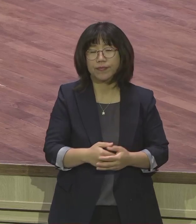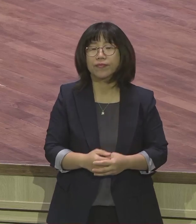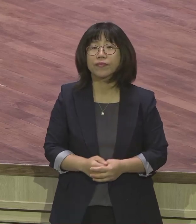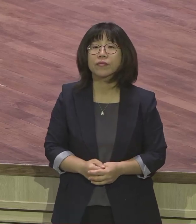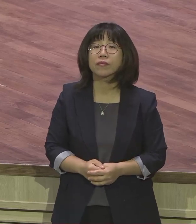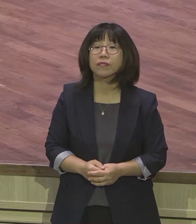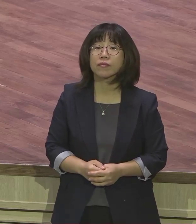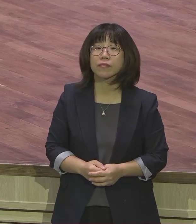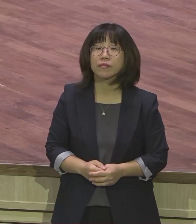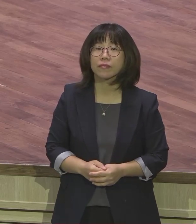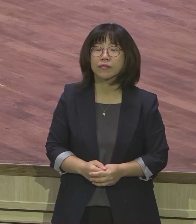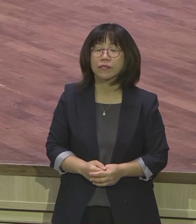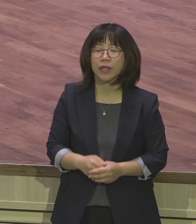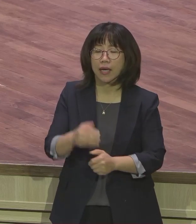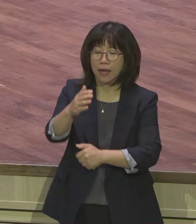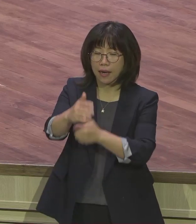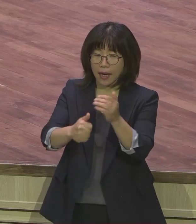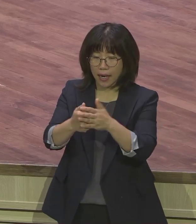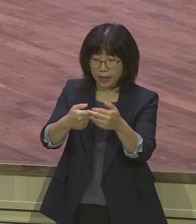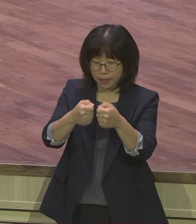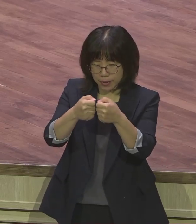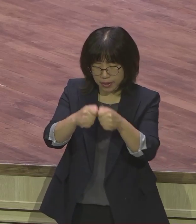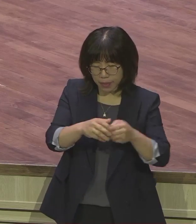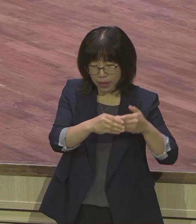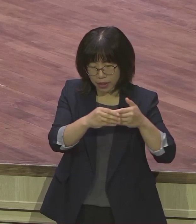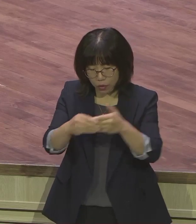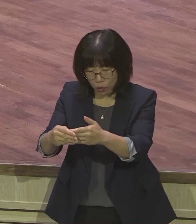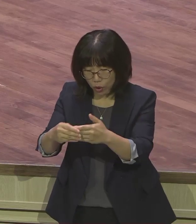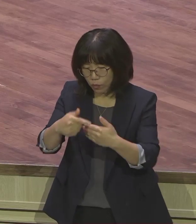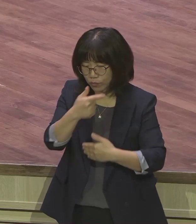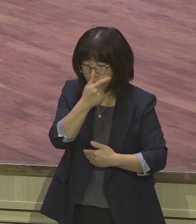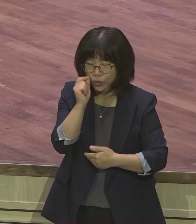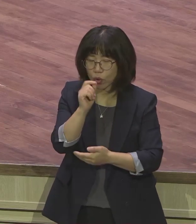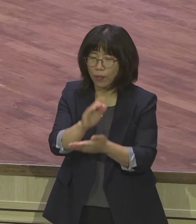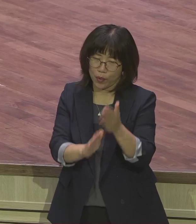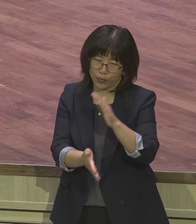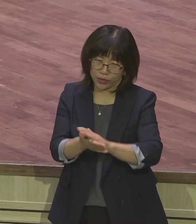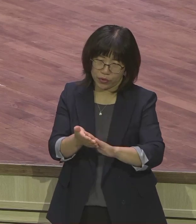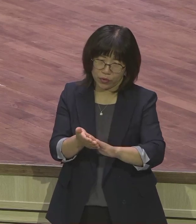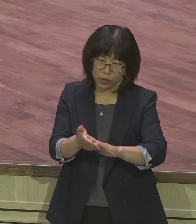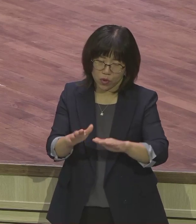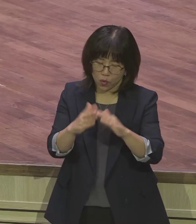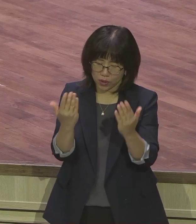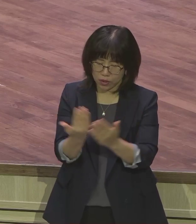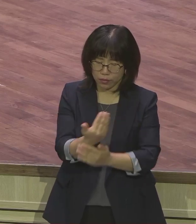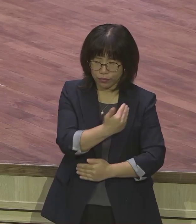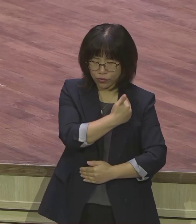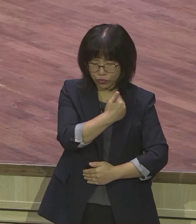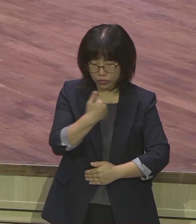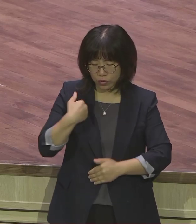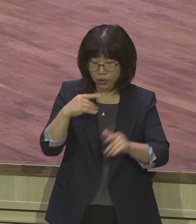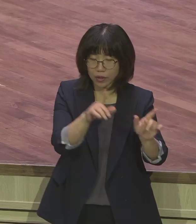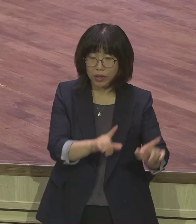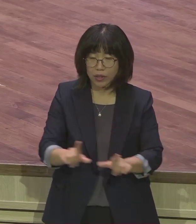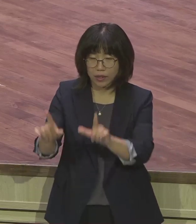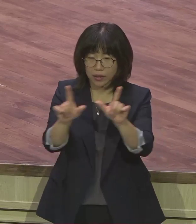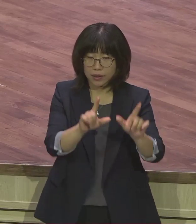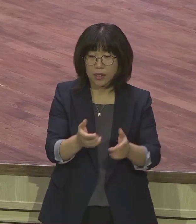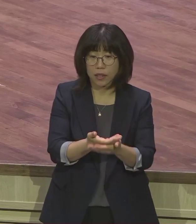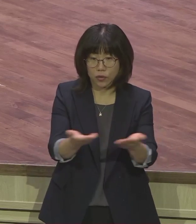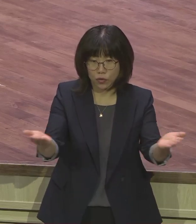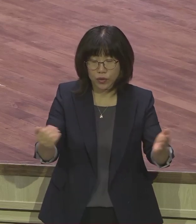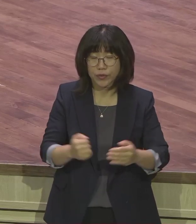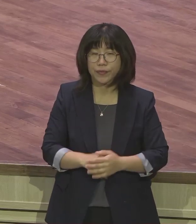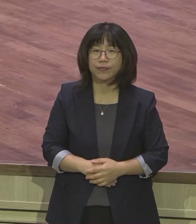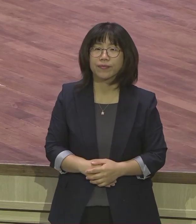부족함이 없이 풍성한 삶을 살게 해주는 하나님의 섭리가 여기서 볼 수 있는 거예요 자 본문